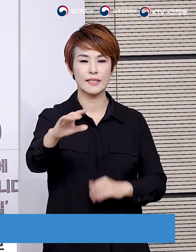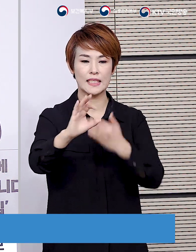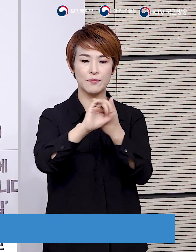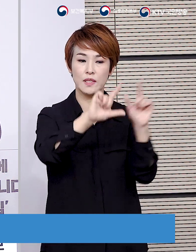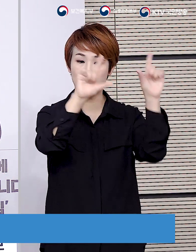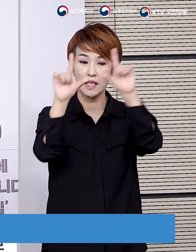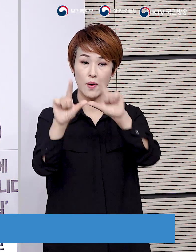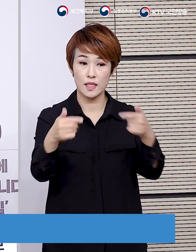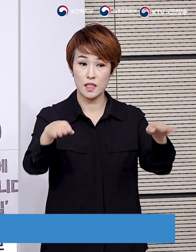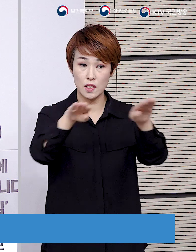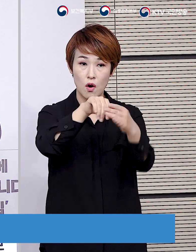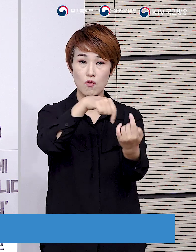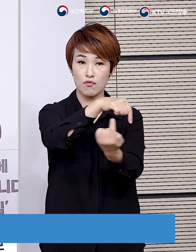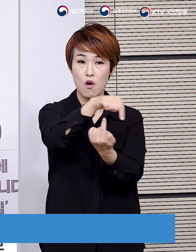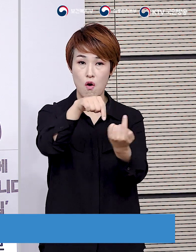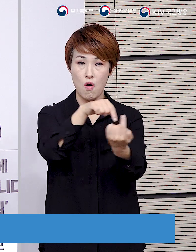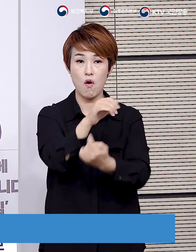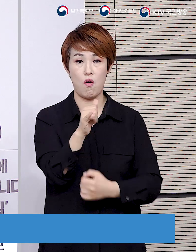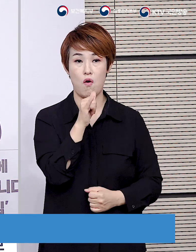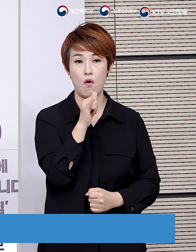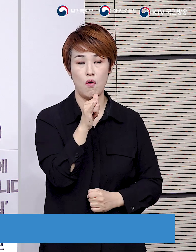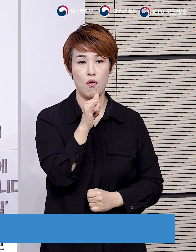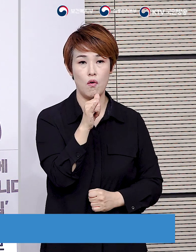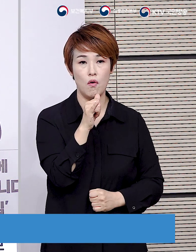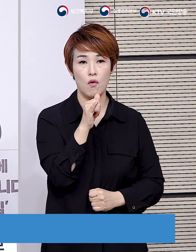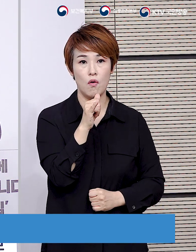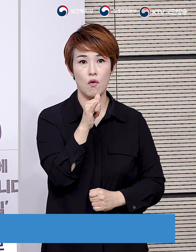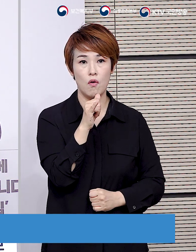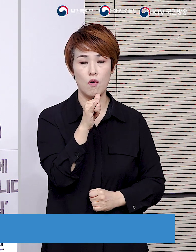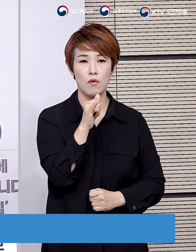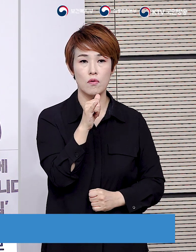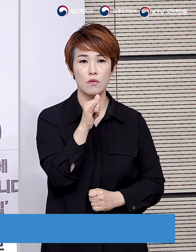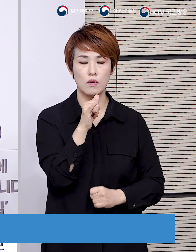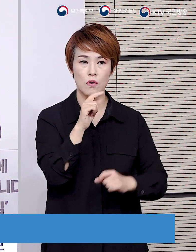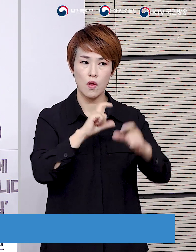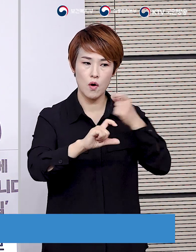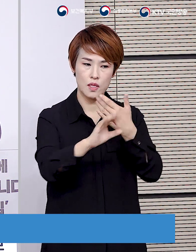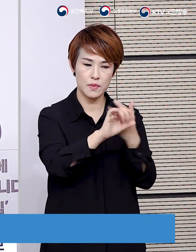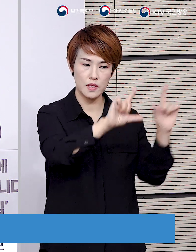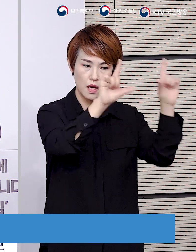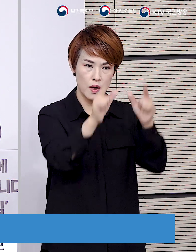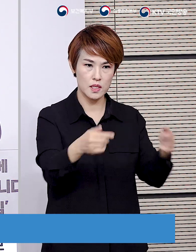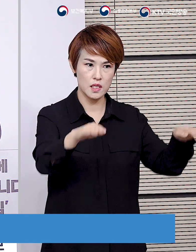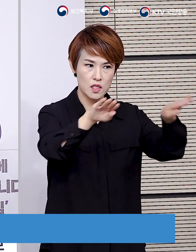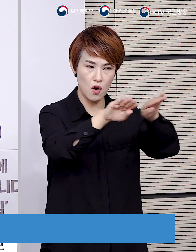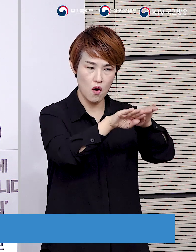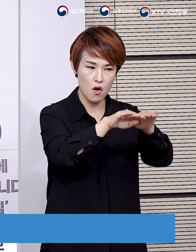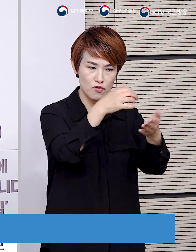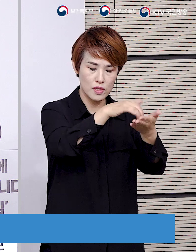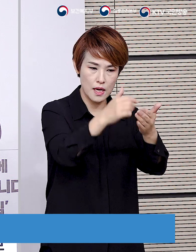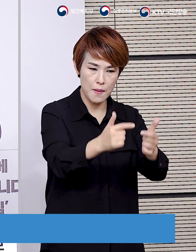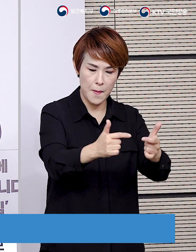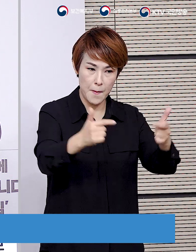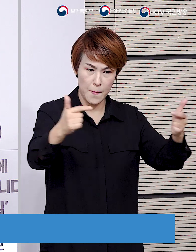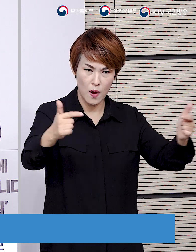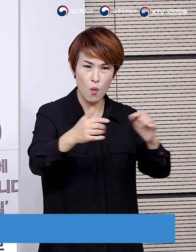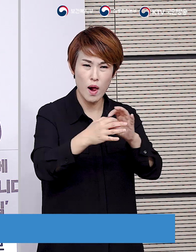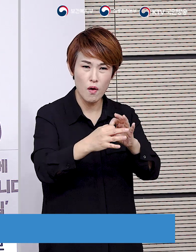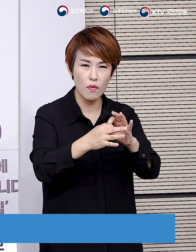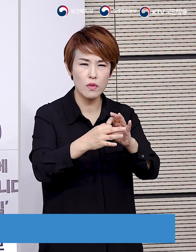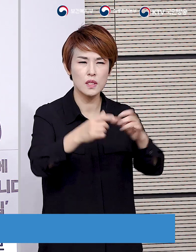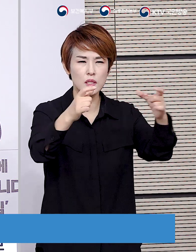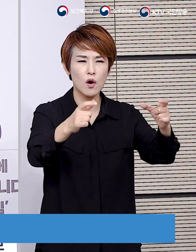이 7곳의 임시생활 시설을 운영을 하고 있습니다만 추가적인 확보에 있어서